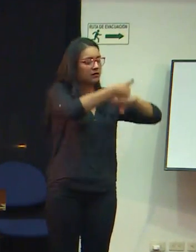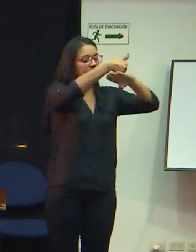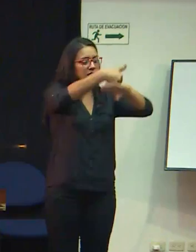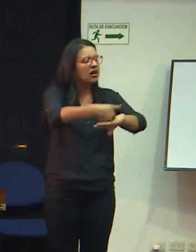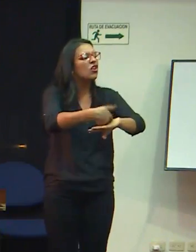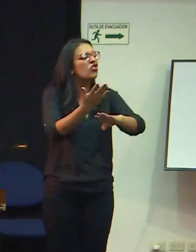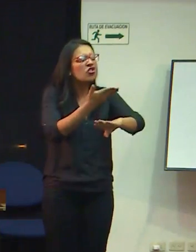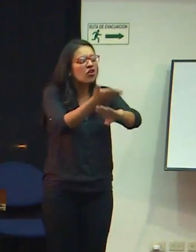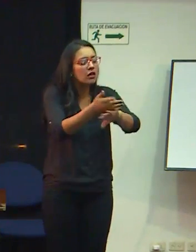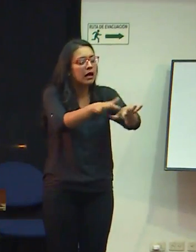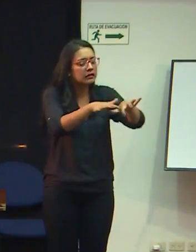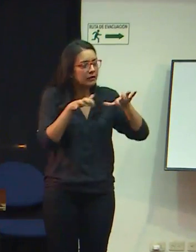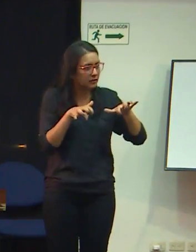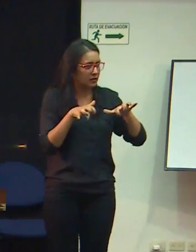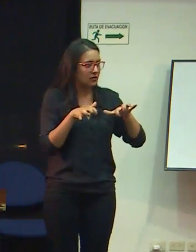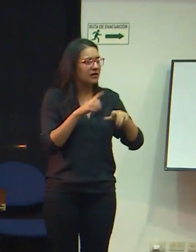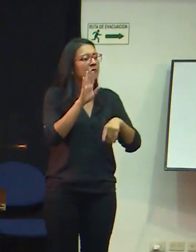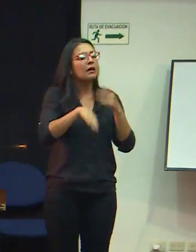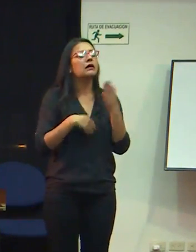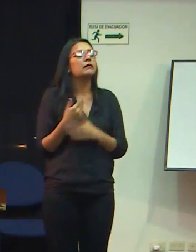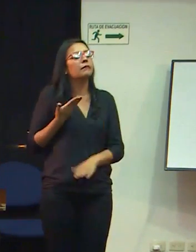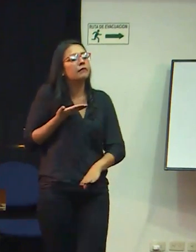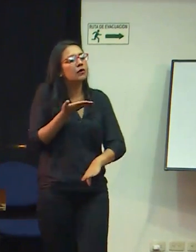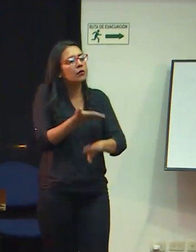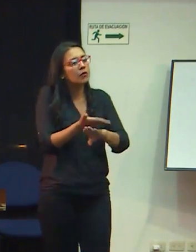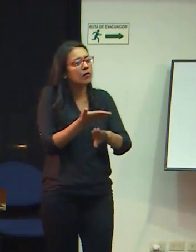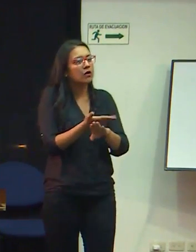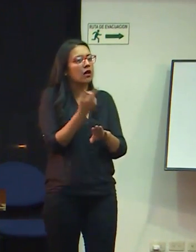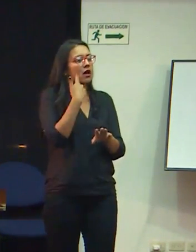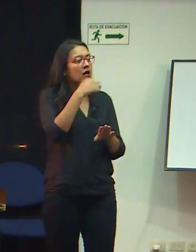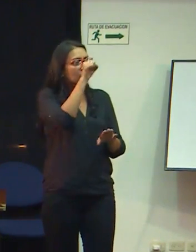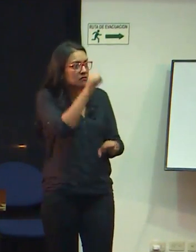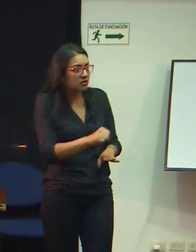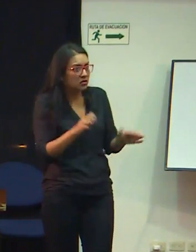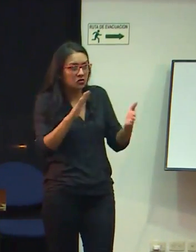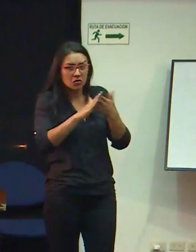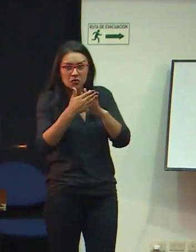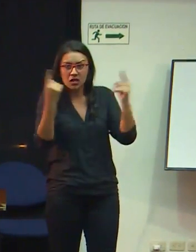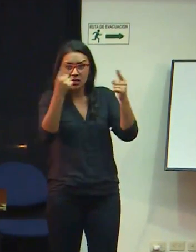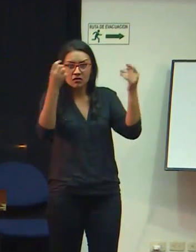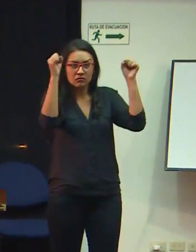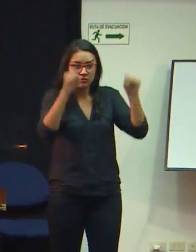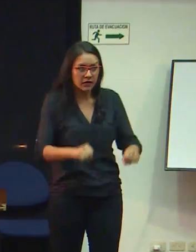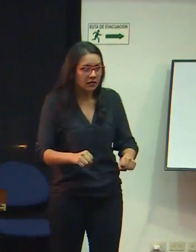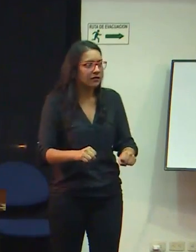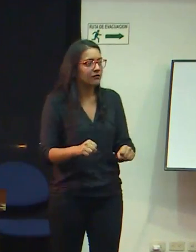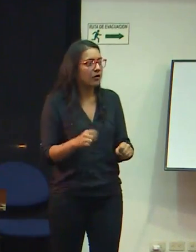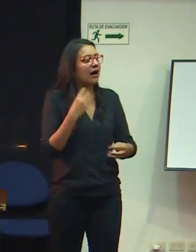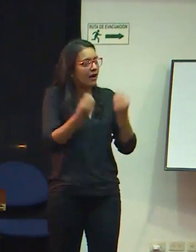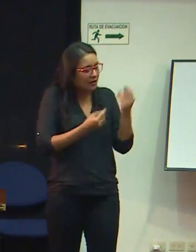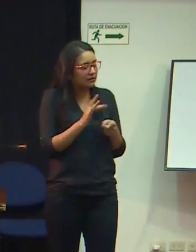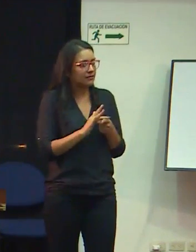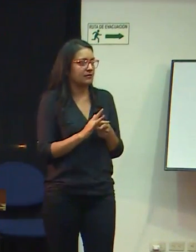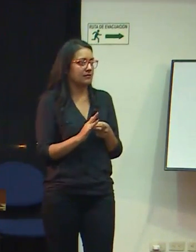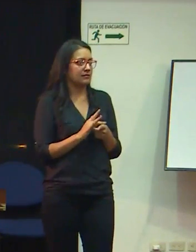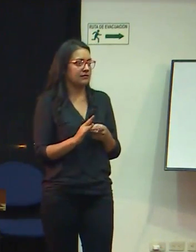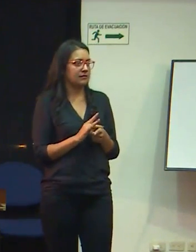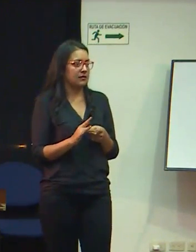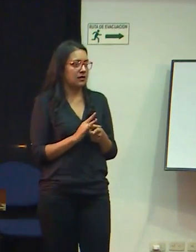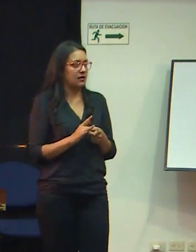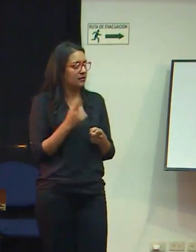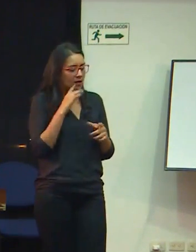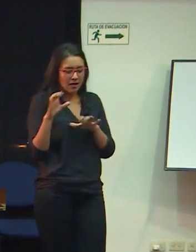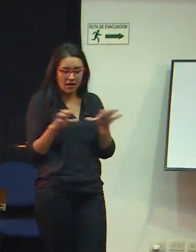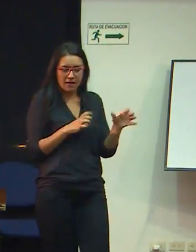se propongan otros espacios, y más que proponer o tener un aval de pues de la comunidad en general, se empiecen a hacer. Es necesario empezar ya